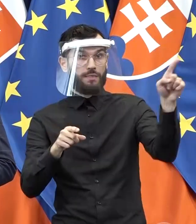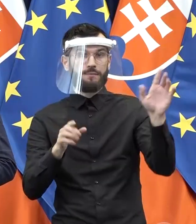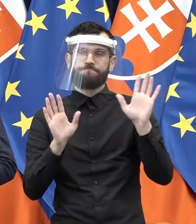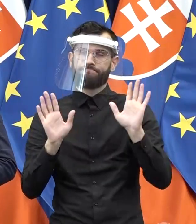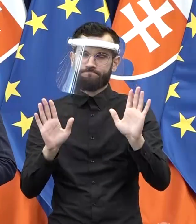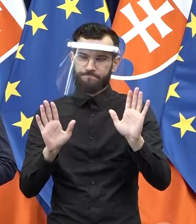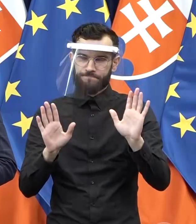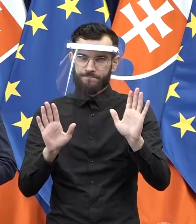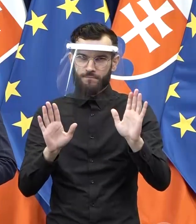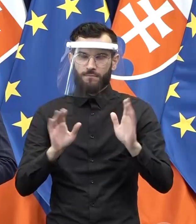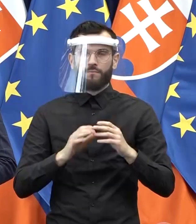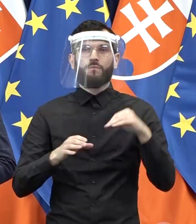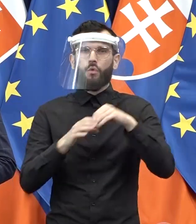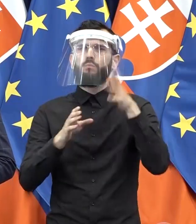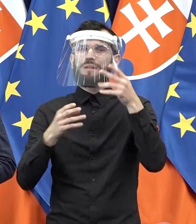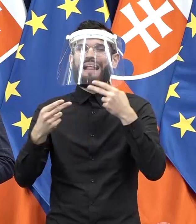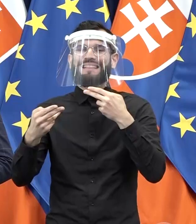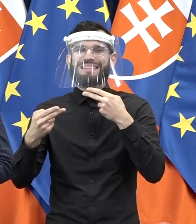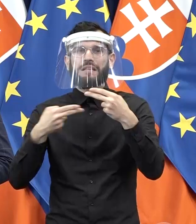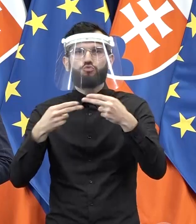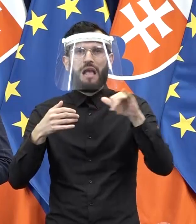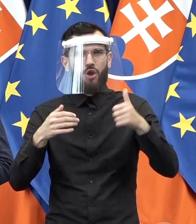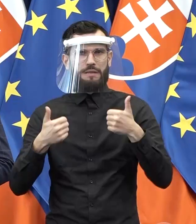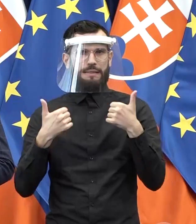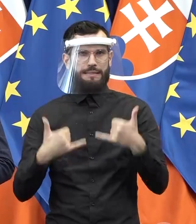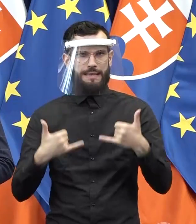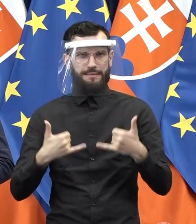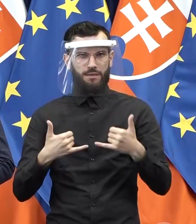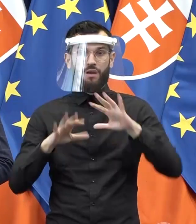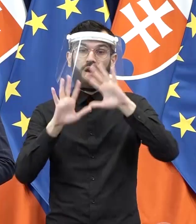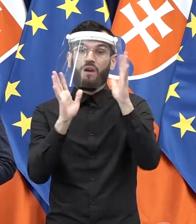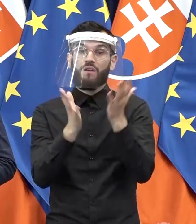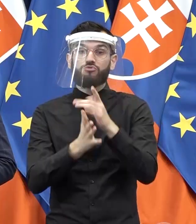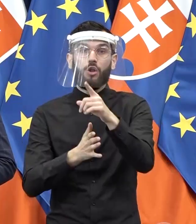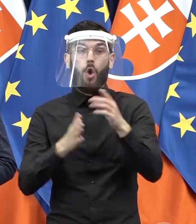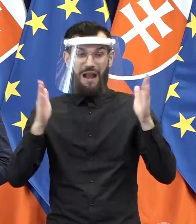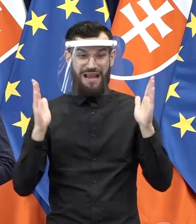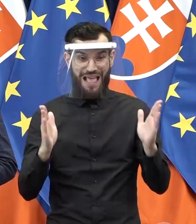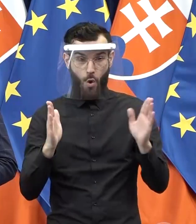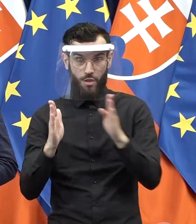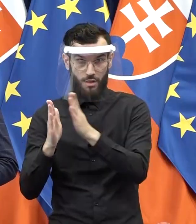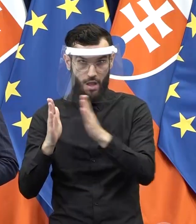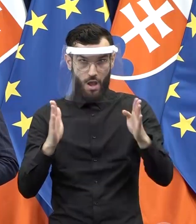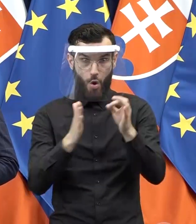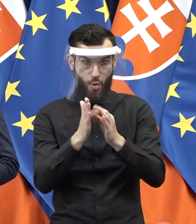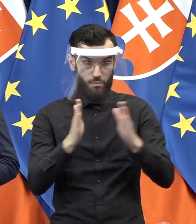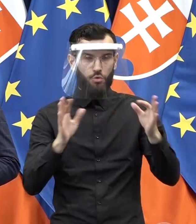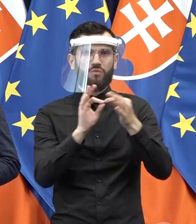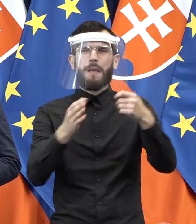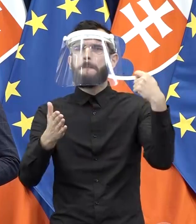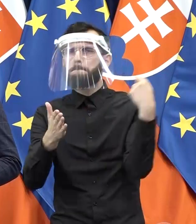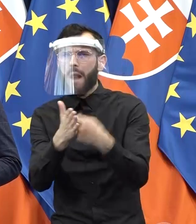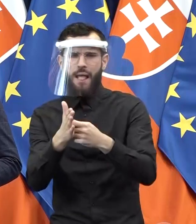Tie budú práve, o nich budeme diskutovať dnes. Takže všetky tie lehoty, ktoré sa týkajú z platnosti